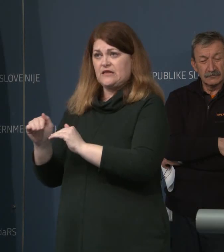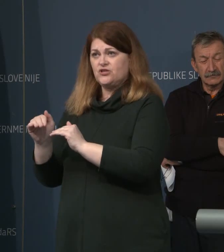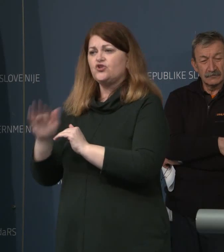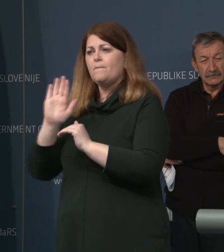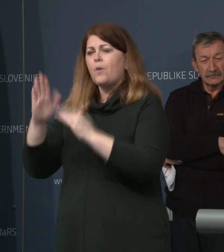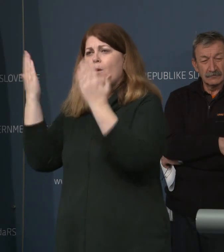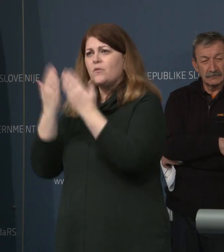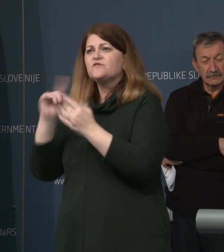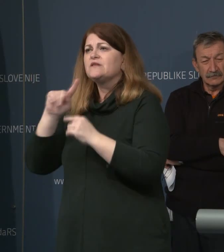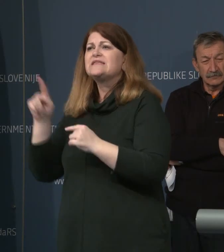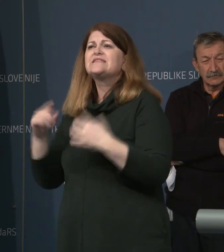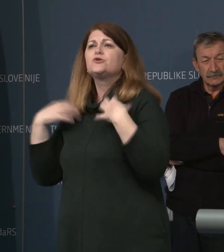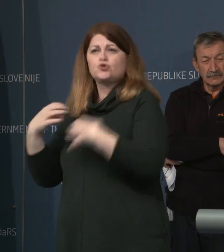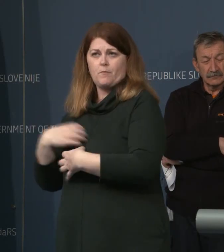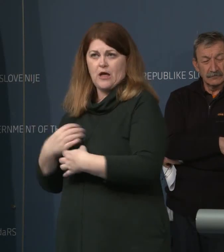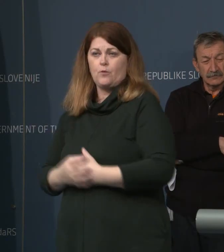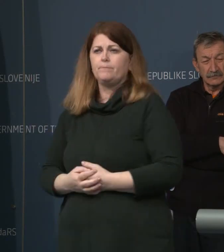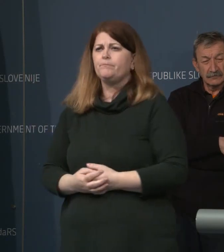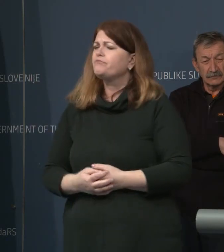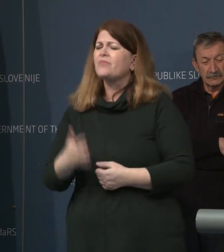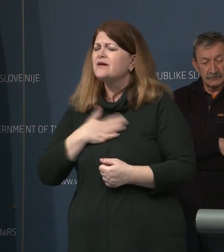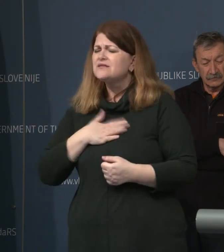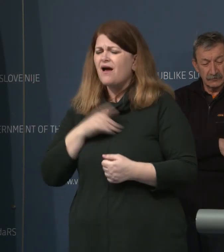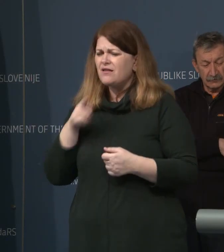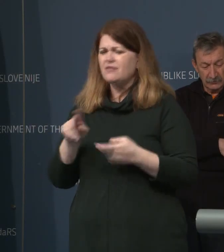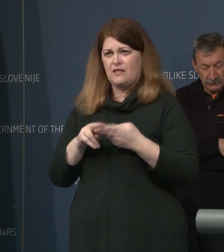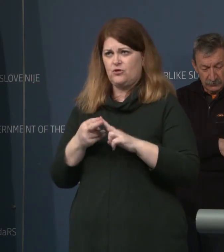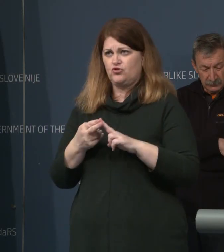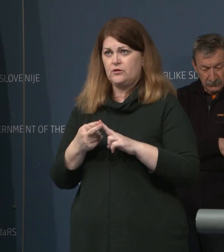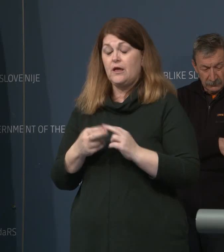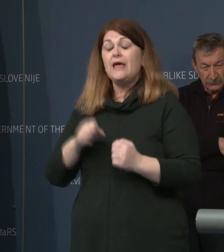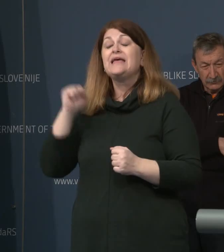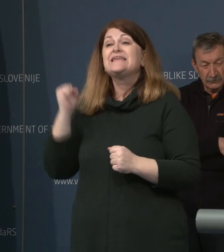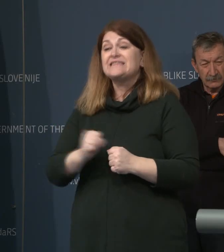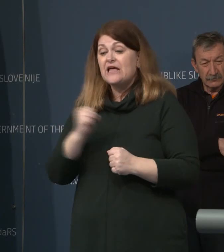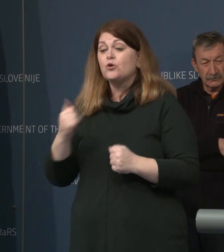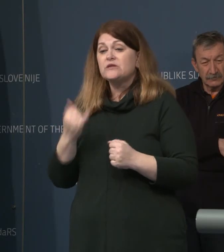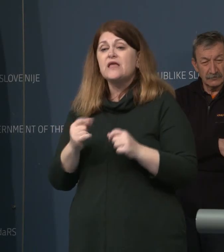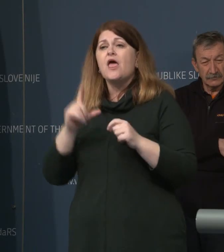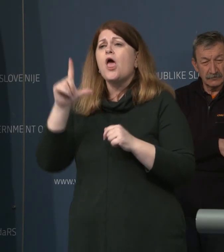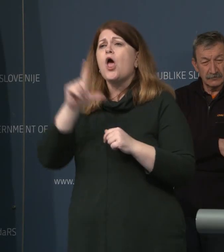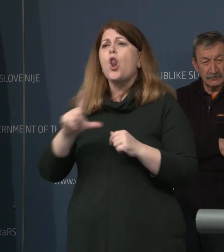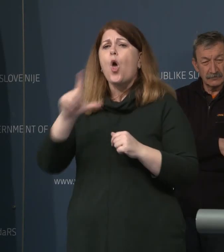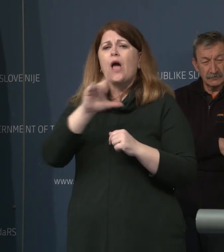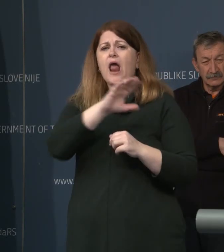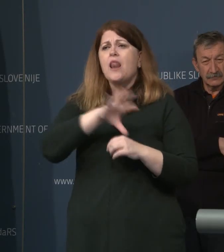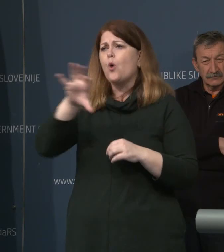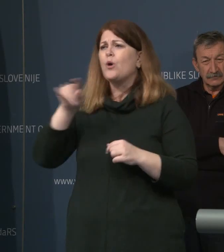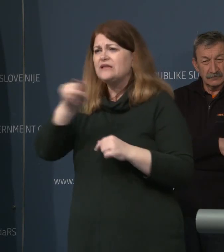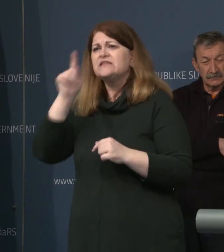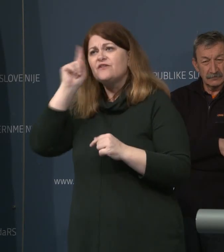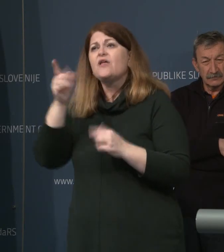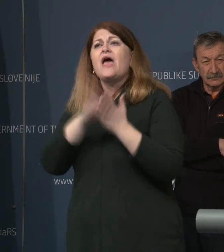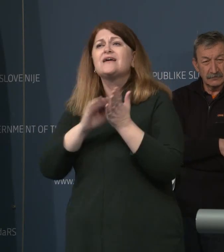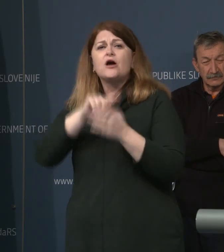po posvetovanju županom. Zakaj na ta način? Zato, ker so zdaj lokalna okolja tista, ki vedo, kakšne